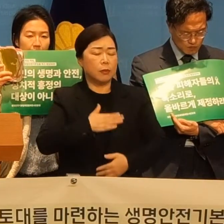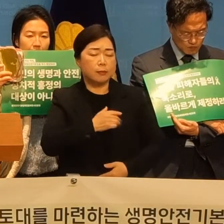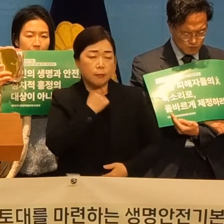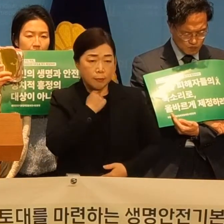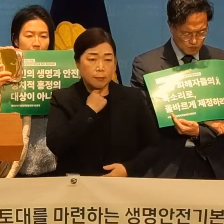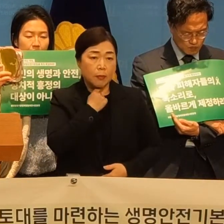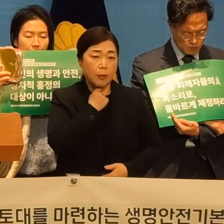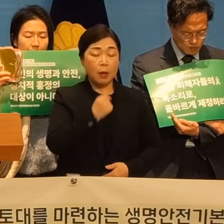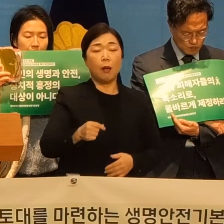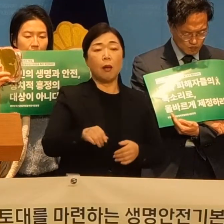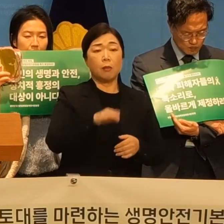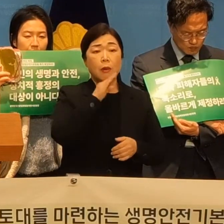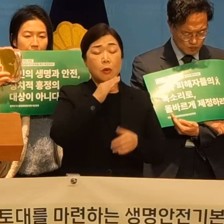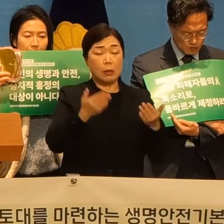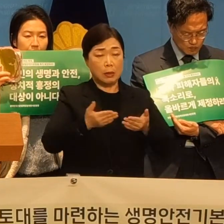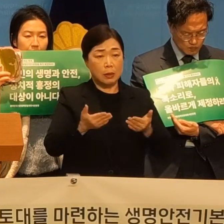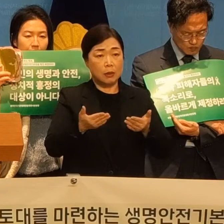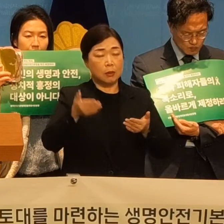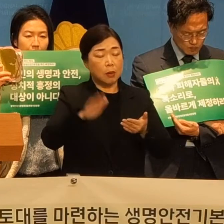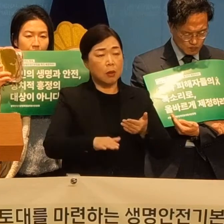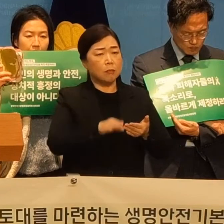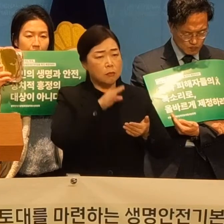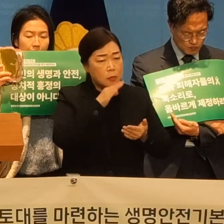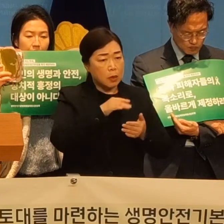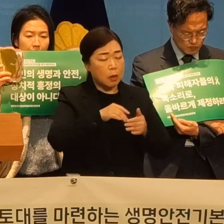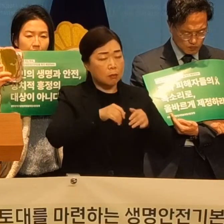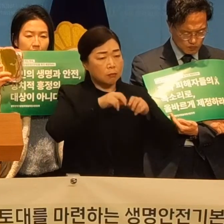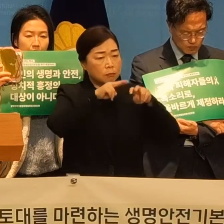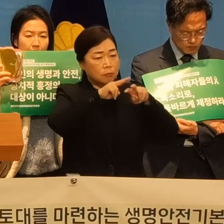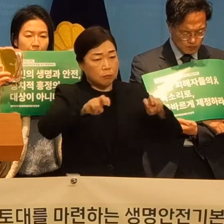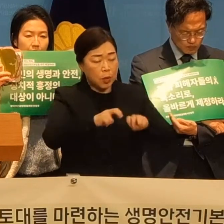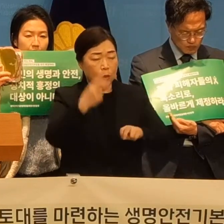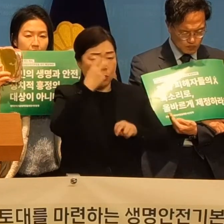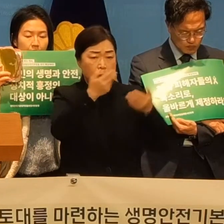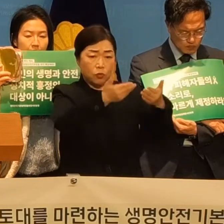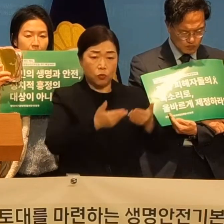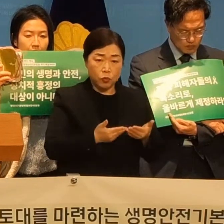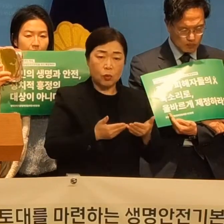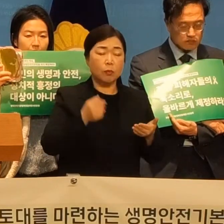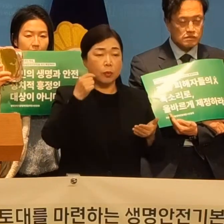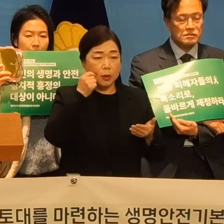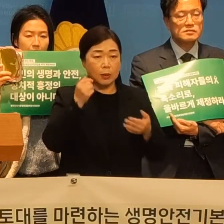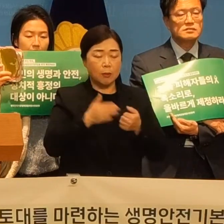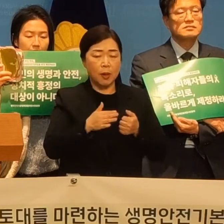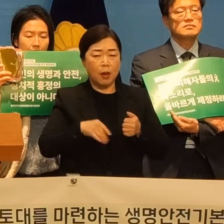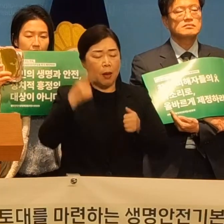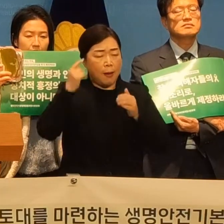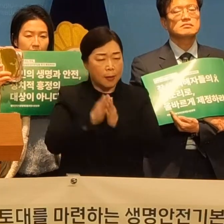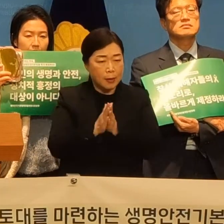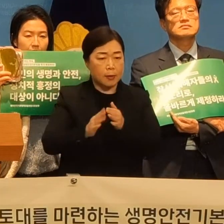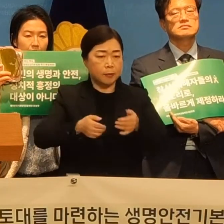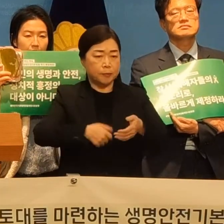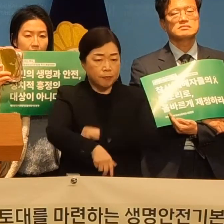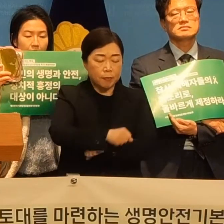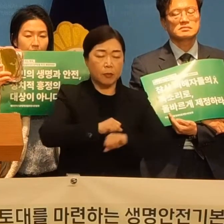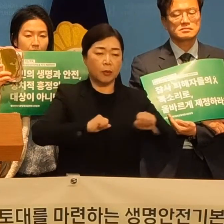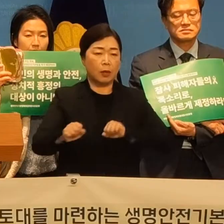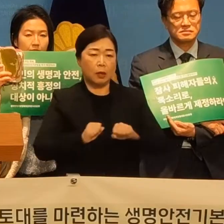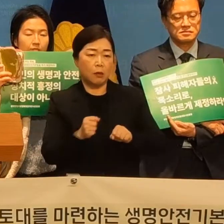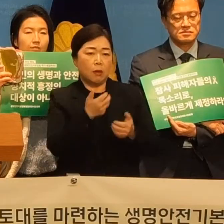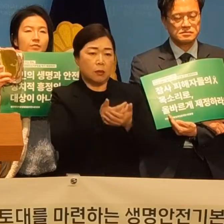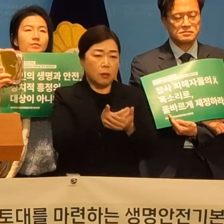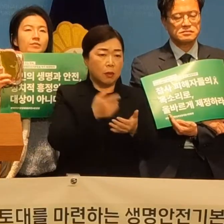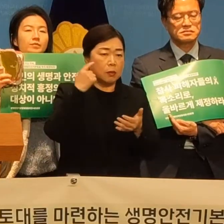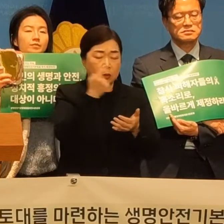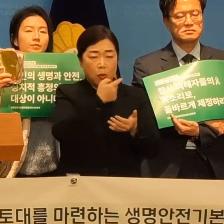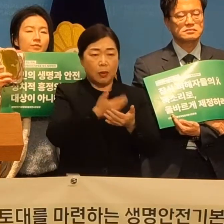가족으로서 당연한 일입니다. 하지만 진실을 밝히기 위해 우리는 스스로 증거를 찾고 자료를 요구하고